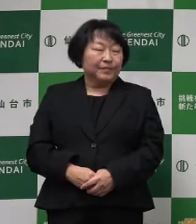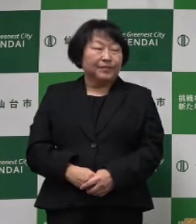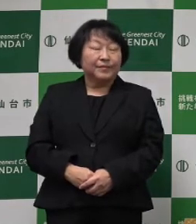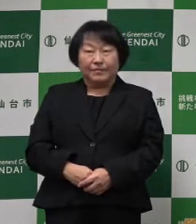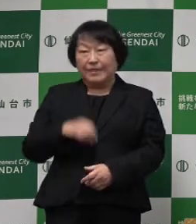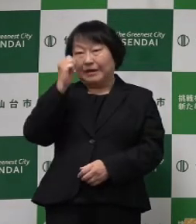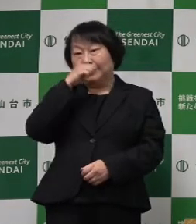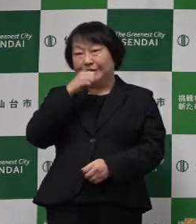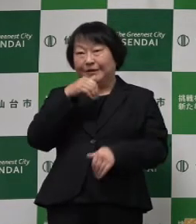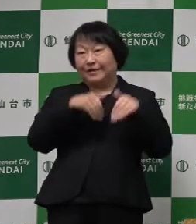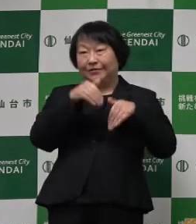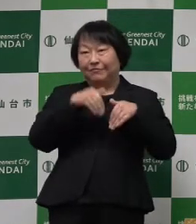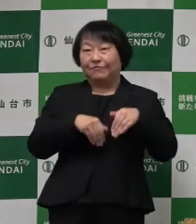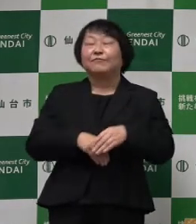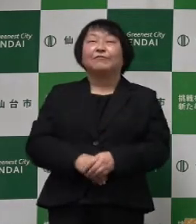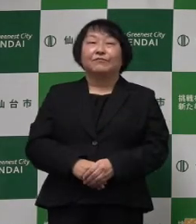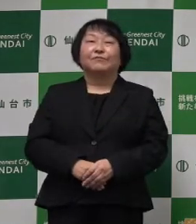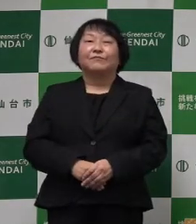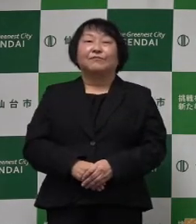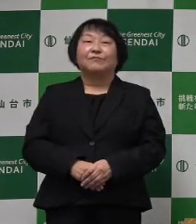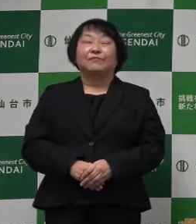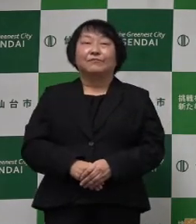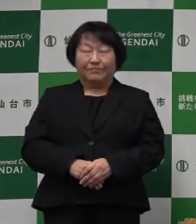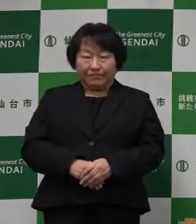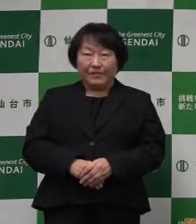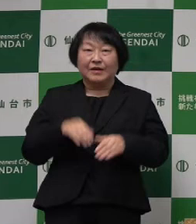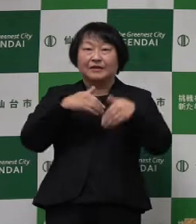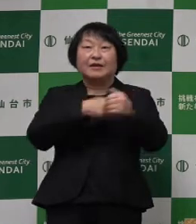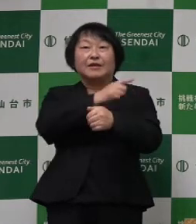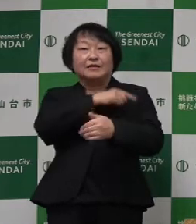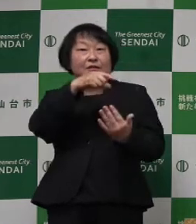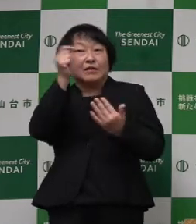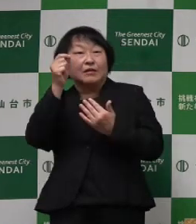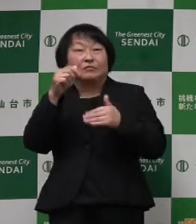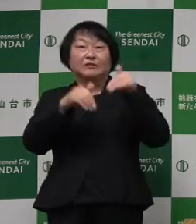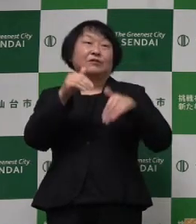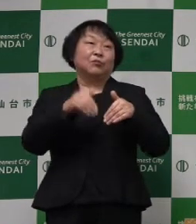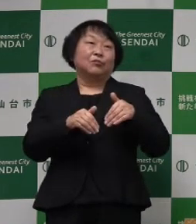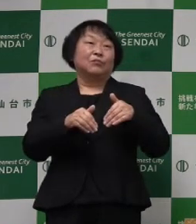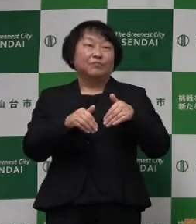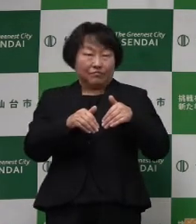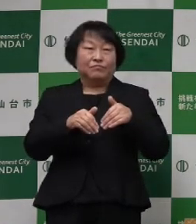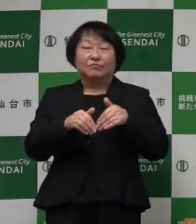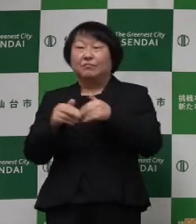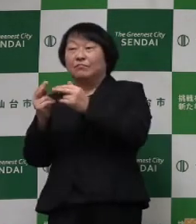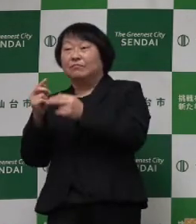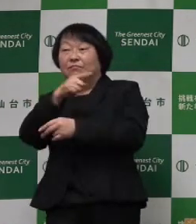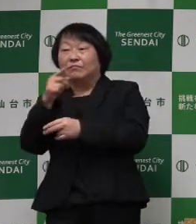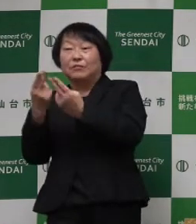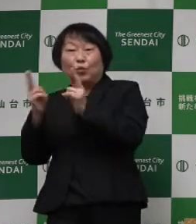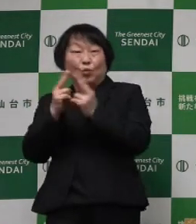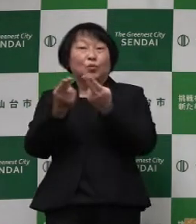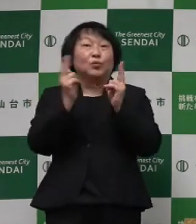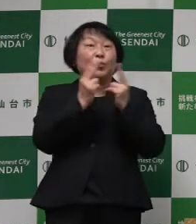衆議院選挙は政権選択選挙であるというふうにして、各党選挙戦を